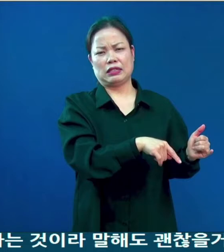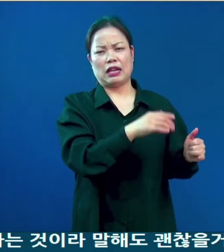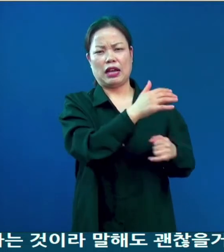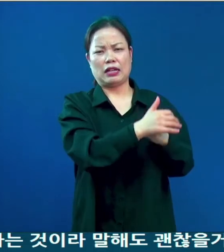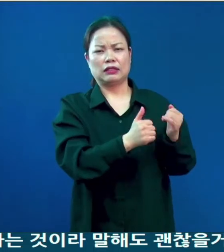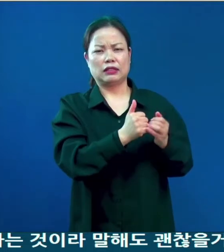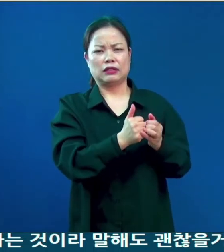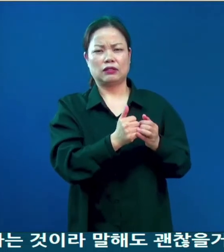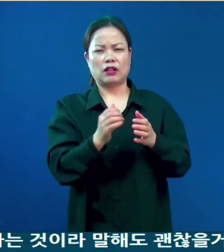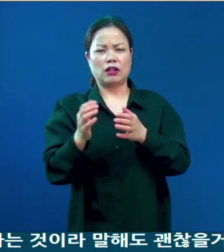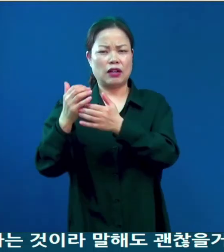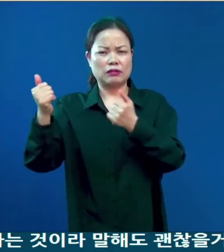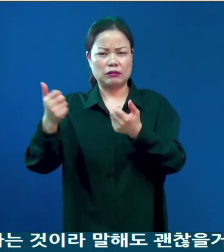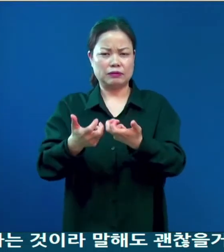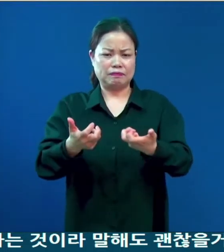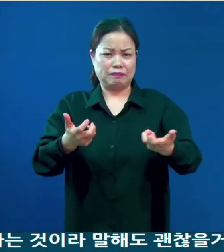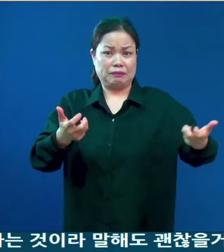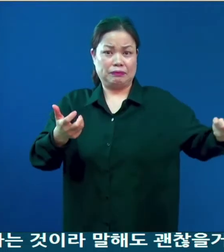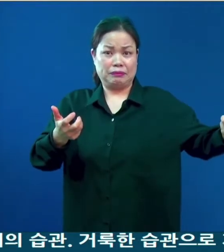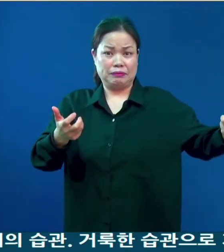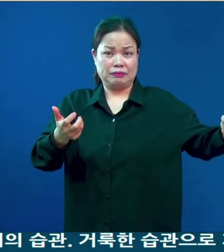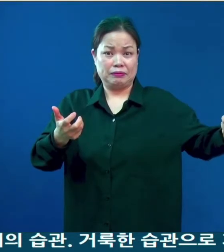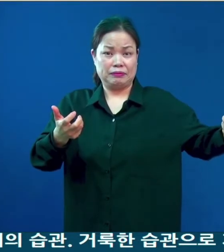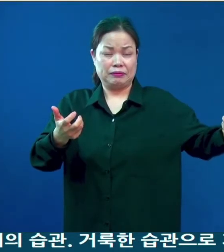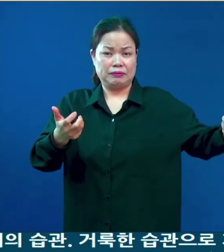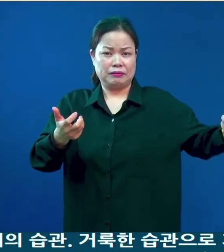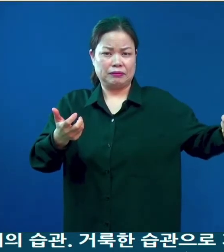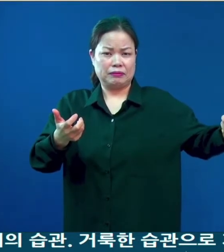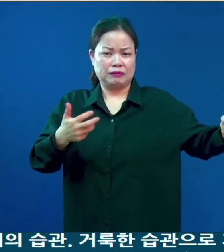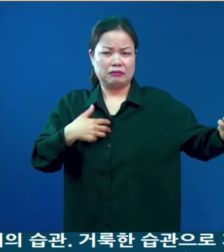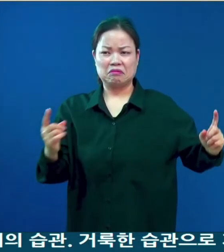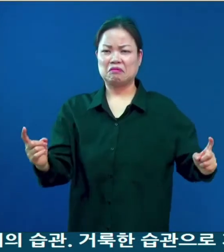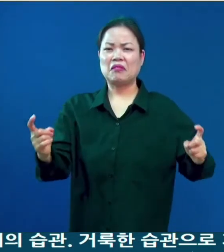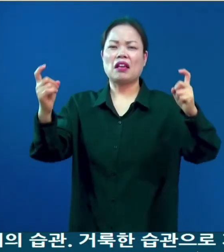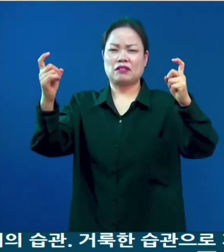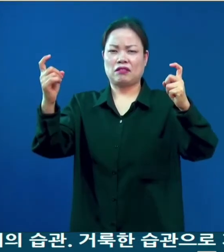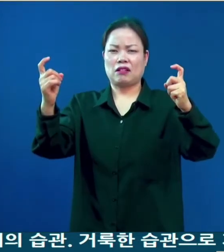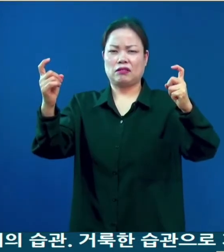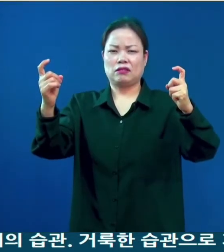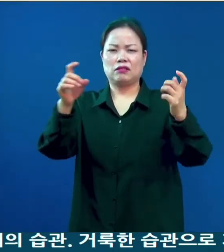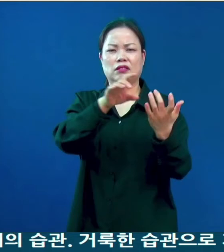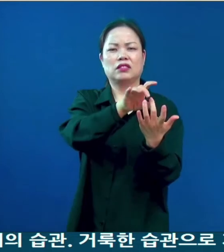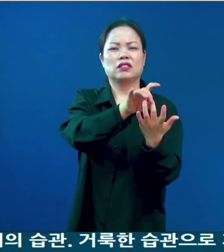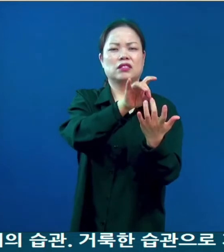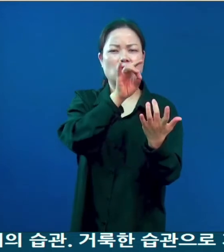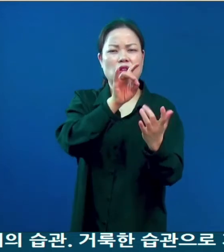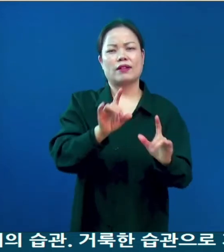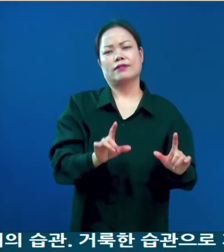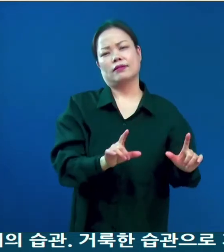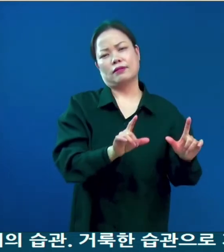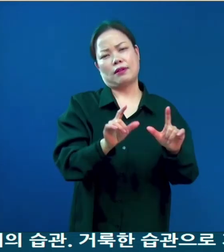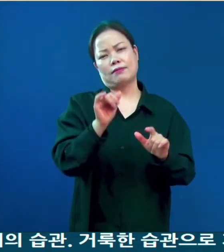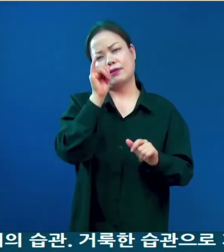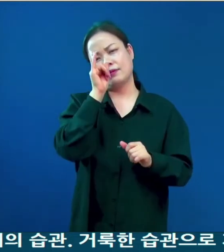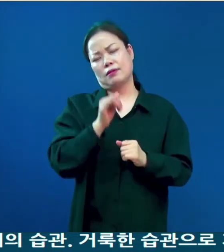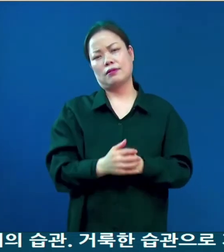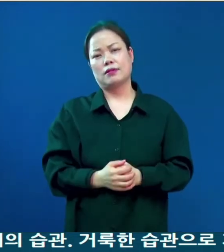하나님과 끊임없이 멀어지고, 그리고 심지어는 대적하는 그런 선택, 그런 삶을 살게 되는